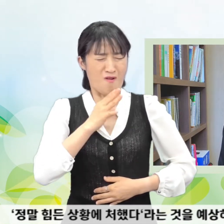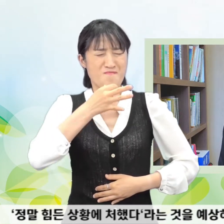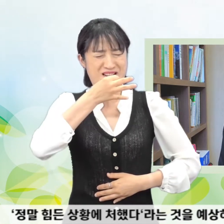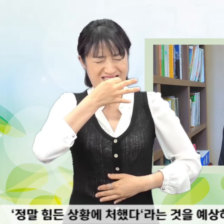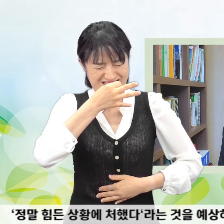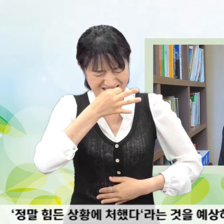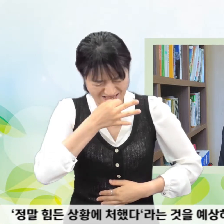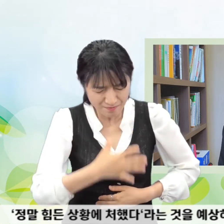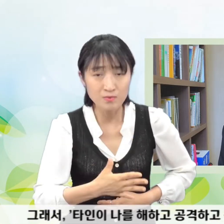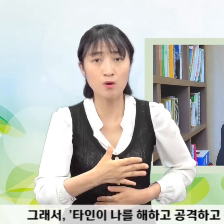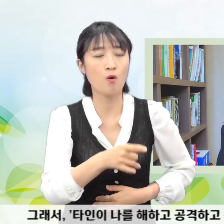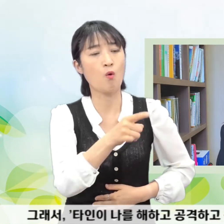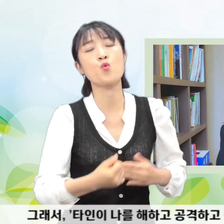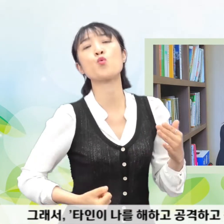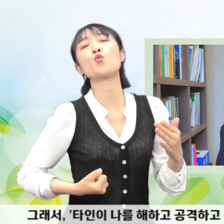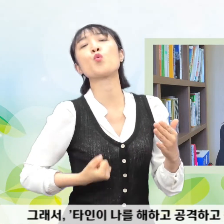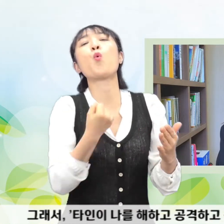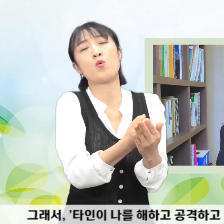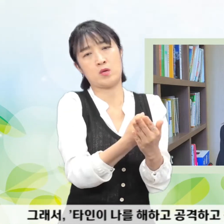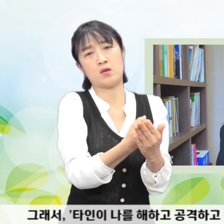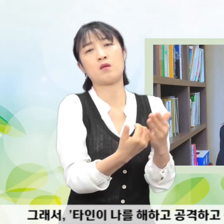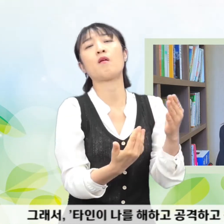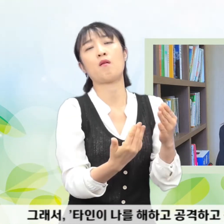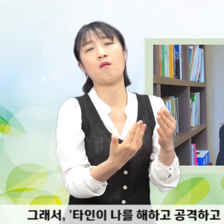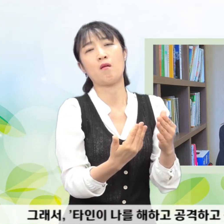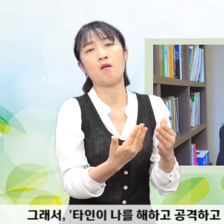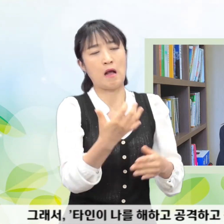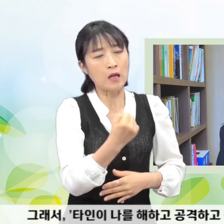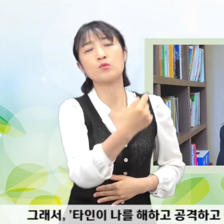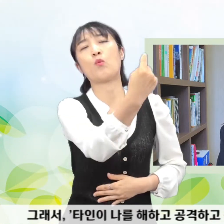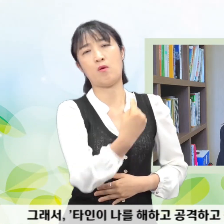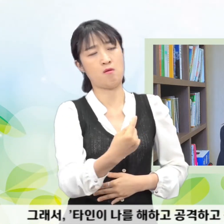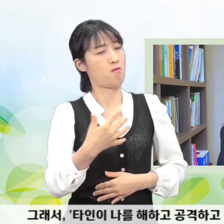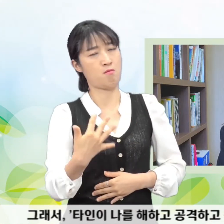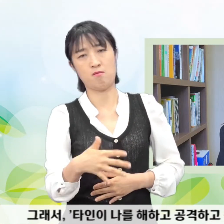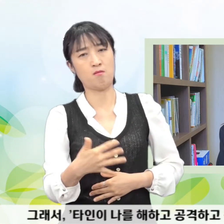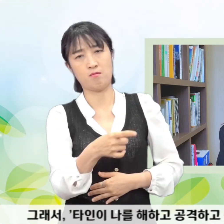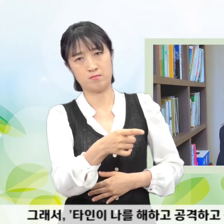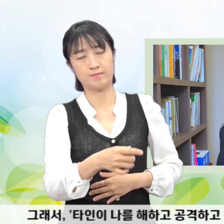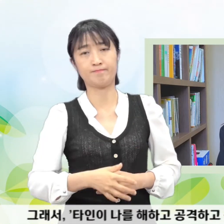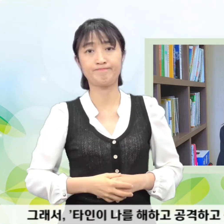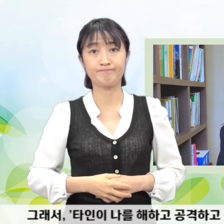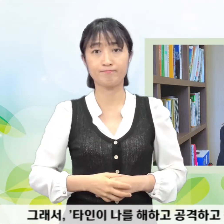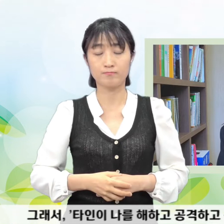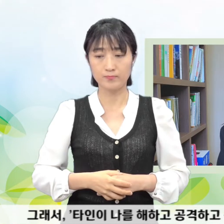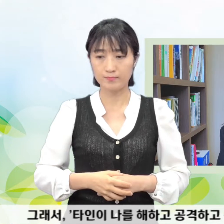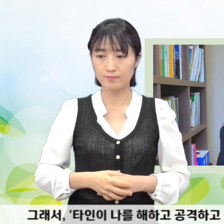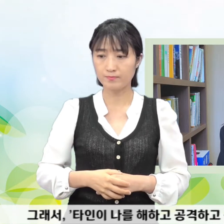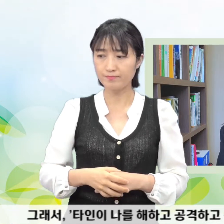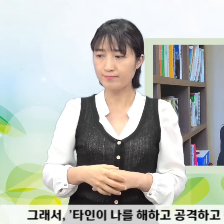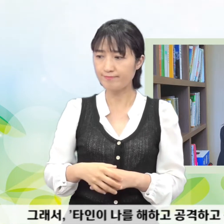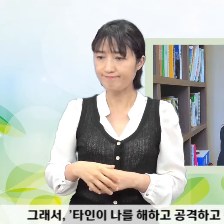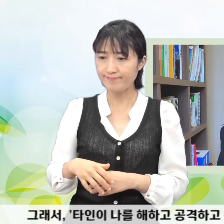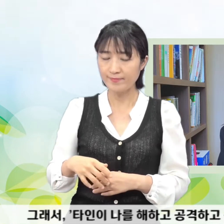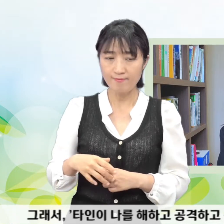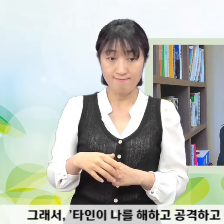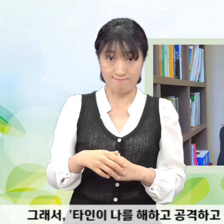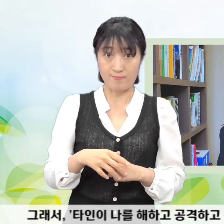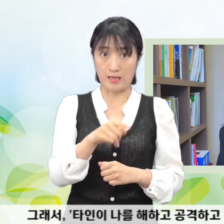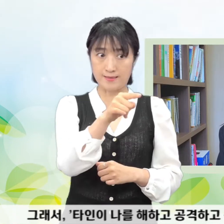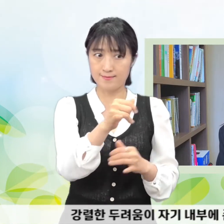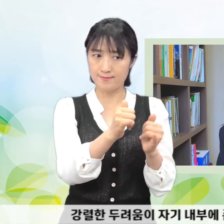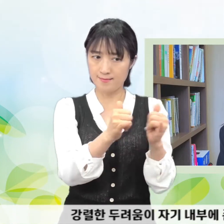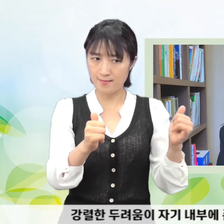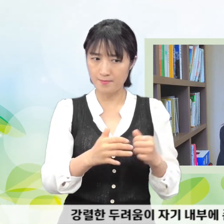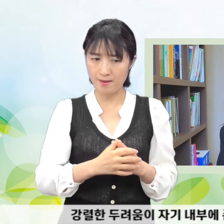들어가야 하겠습니다. 그래서 타인이 나를 해를 입히고 공격할 거고 상처를 입힐